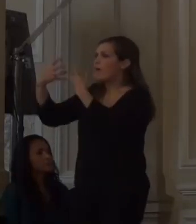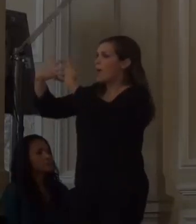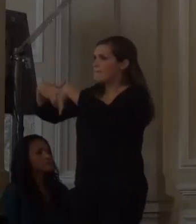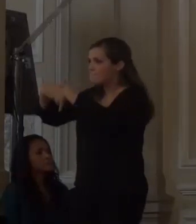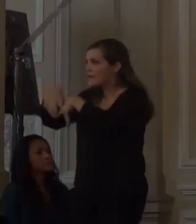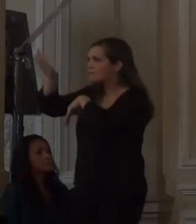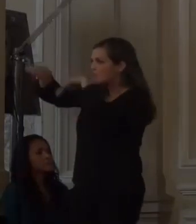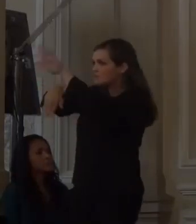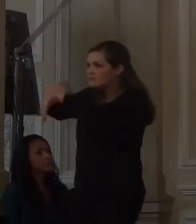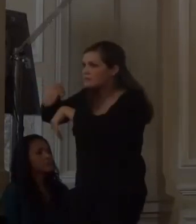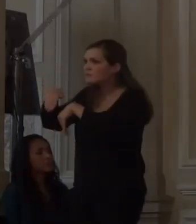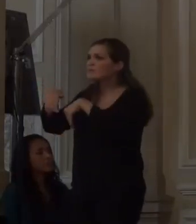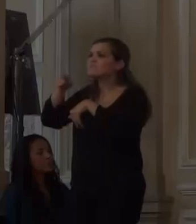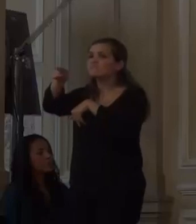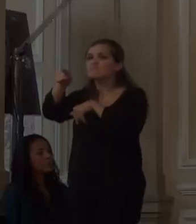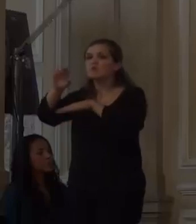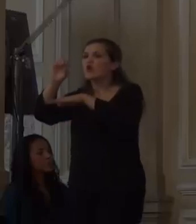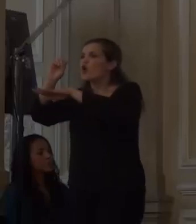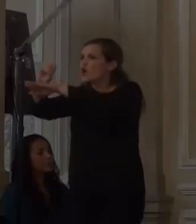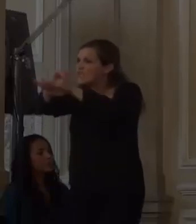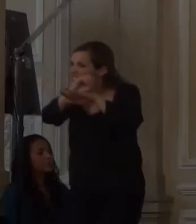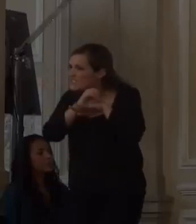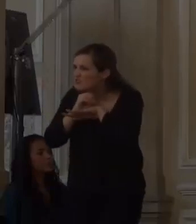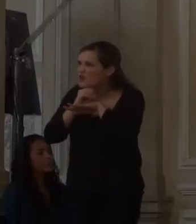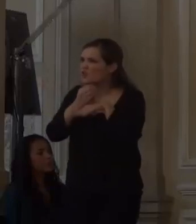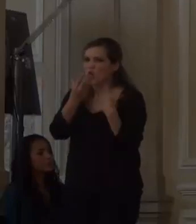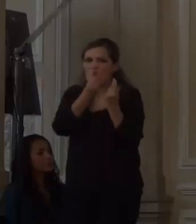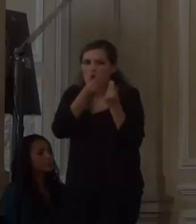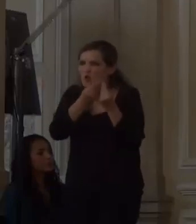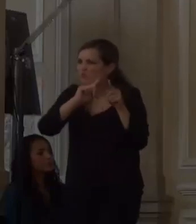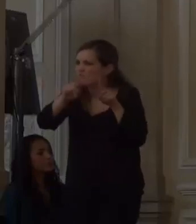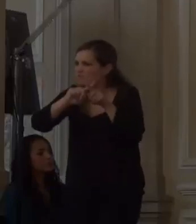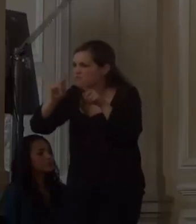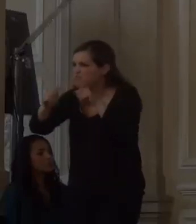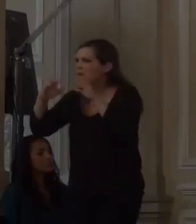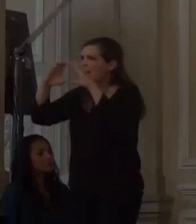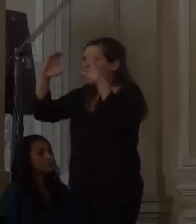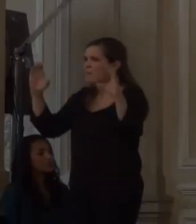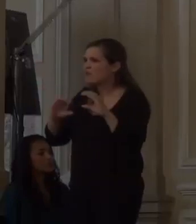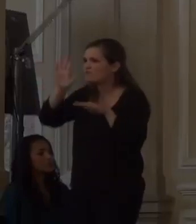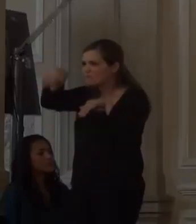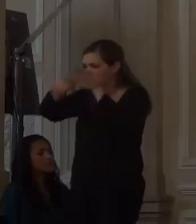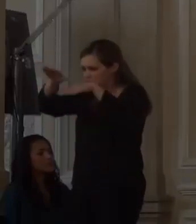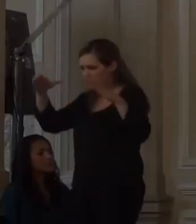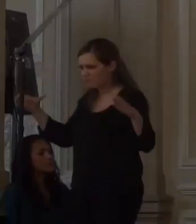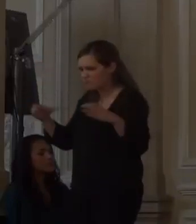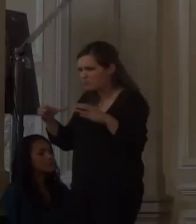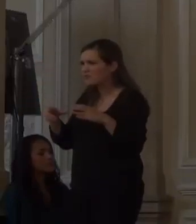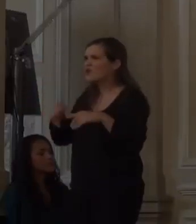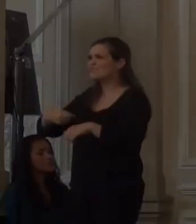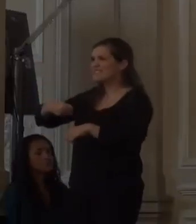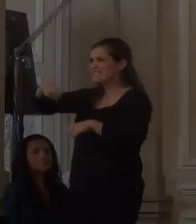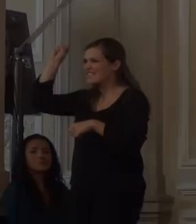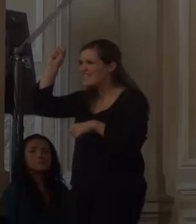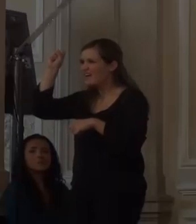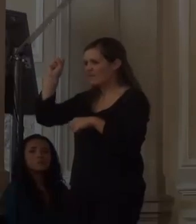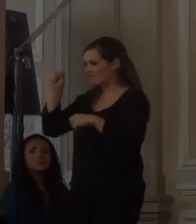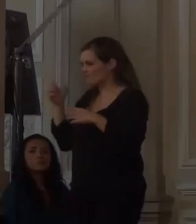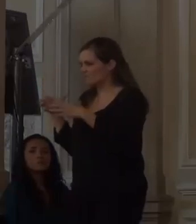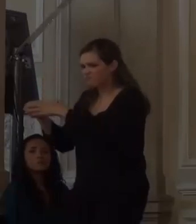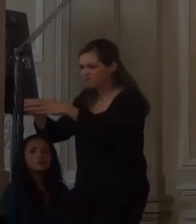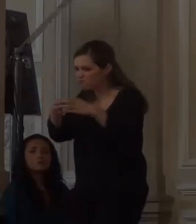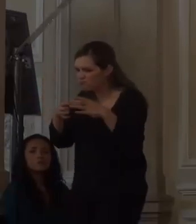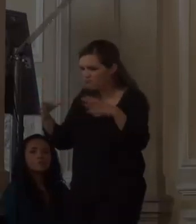empresas, de gremios, de ONGs, de cámaras de comercio, de sindicatos y, por